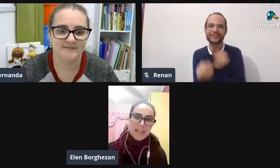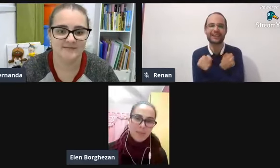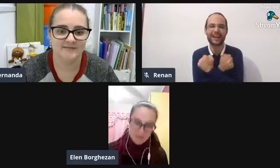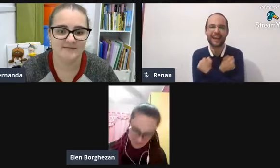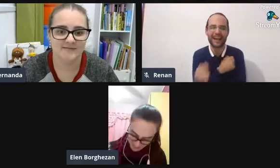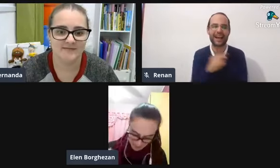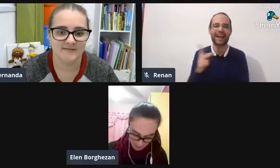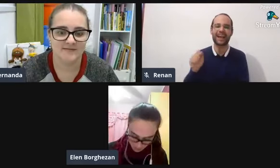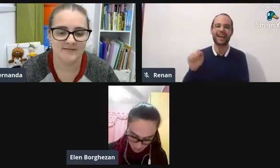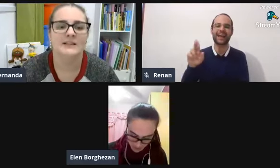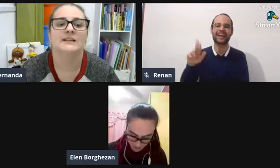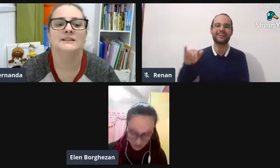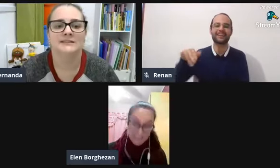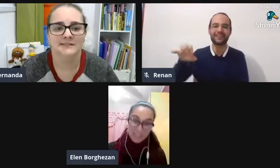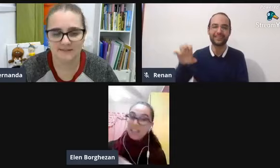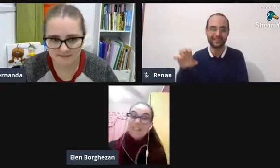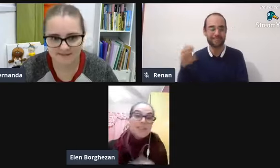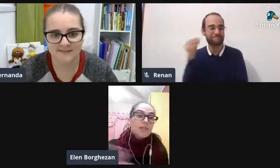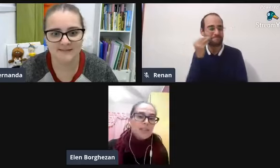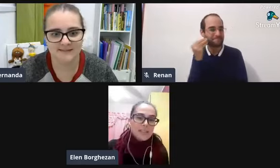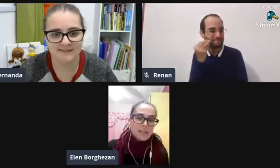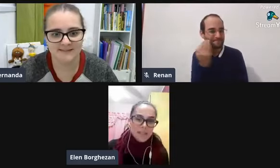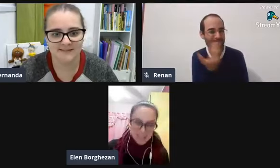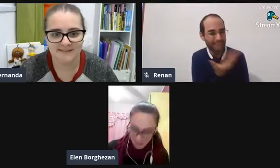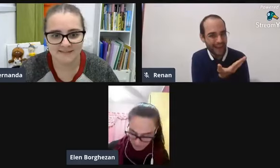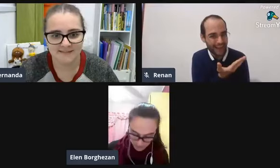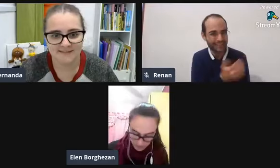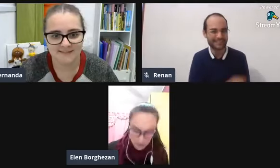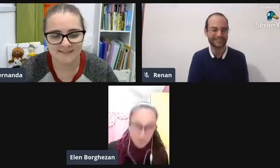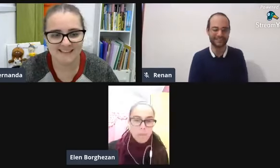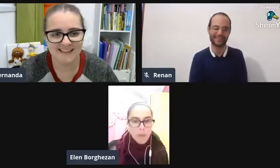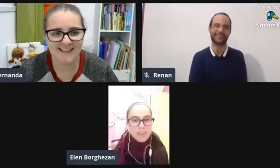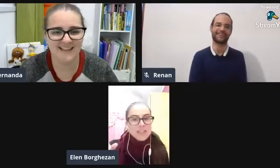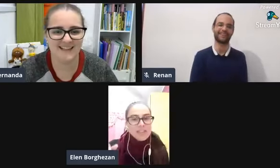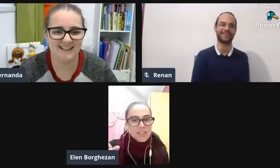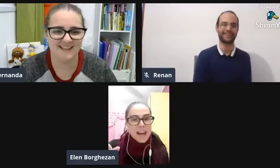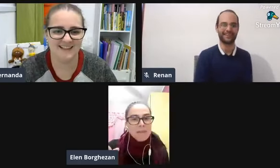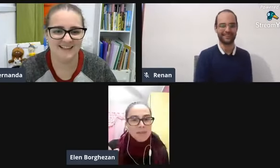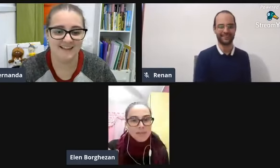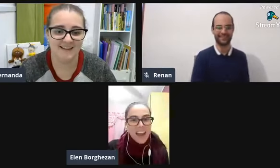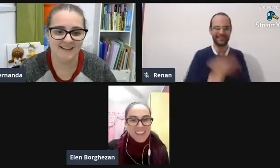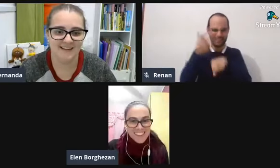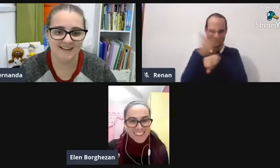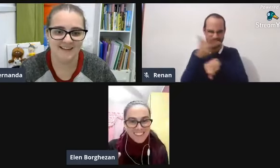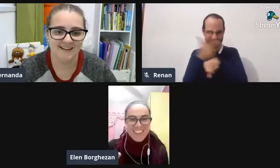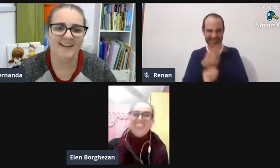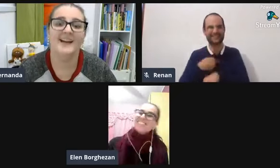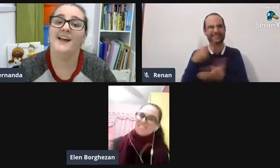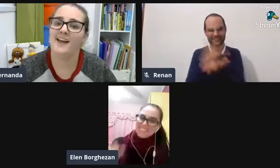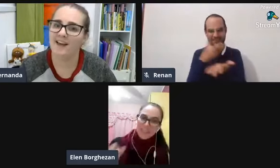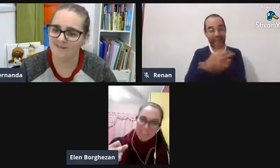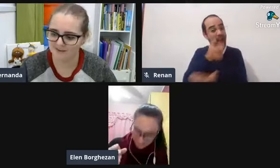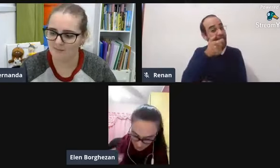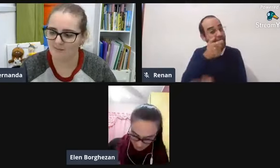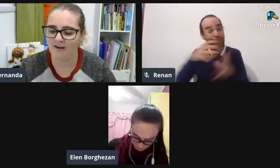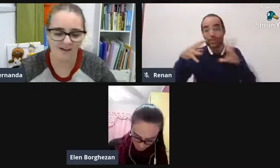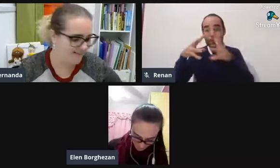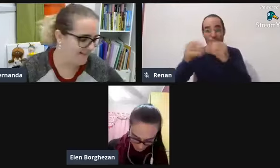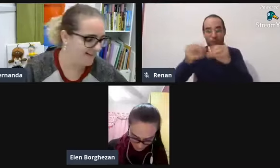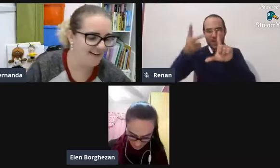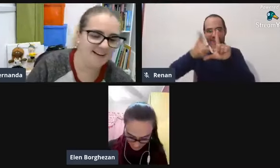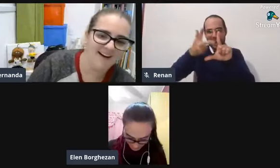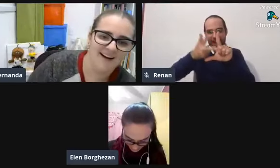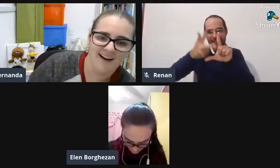Lembra, Karine, minha amiga, te mandou beijos. Ela estava lá assistindo todas as minhas lives. O bom disso ter amigos fiéis é isso, né? Eles estão lá